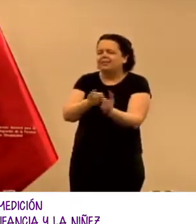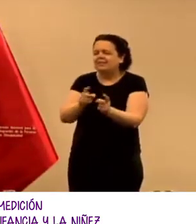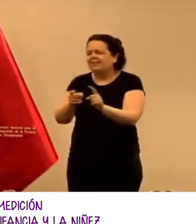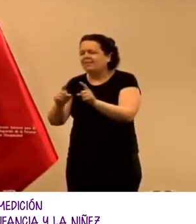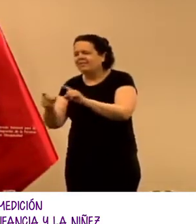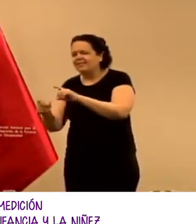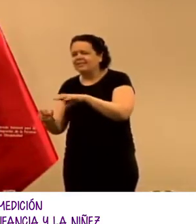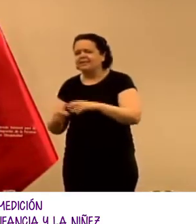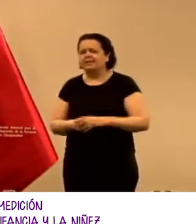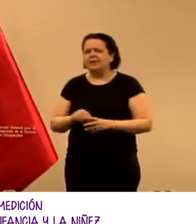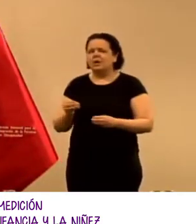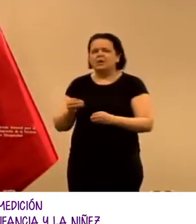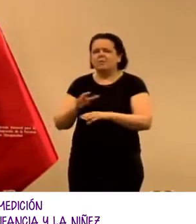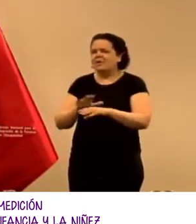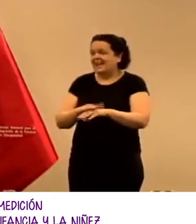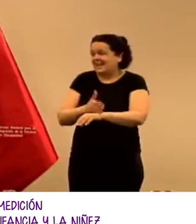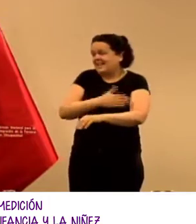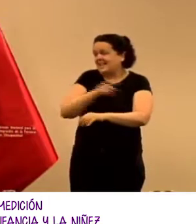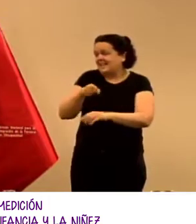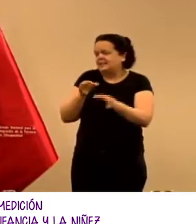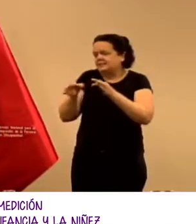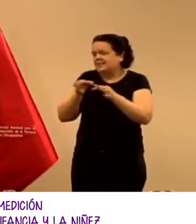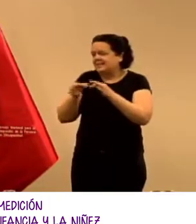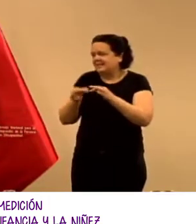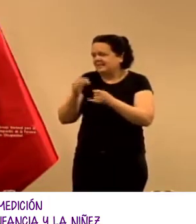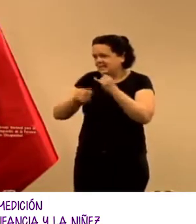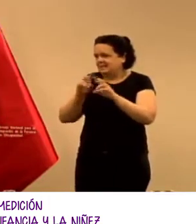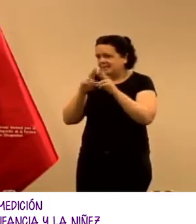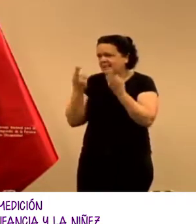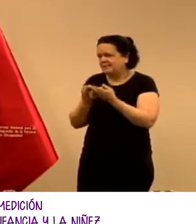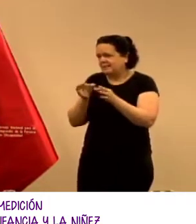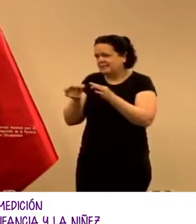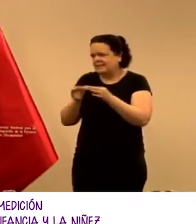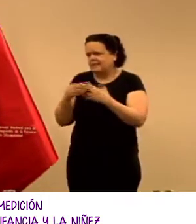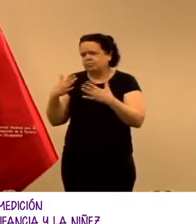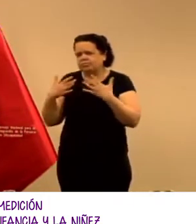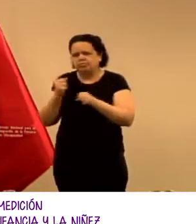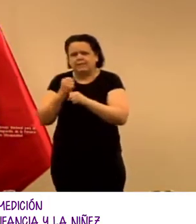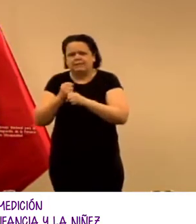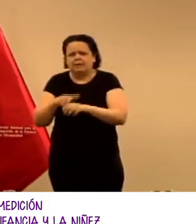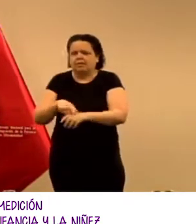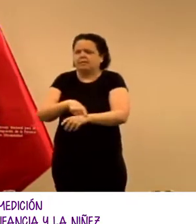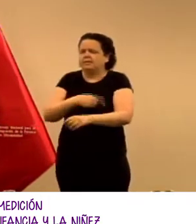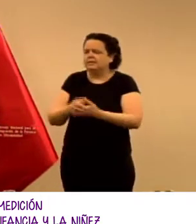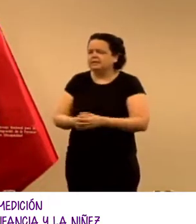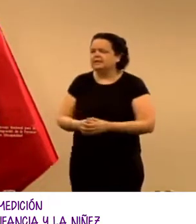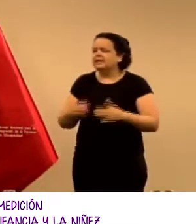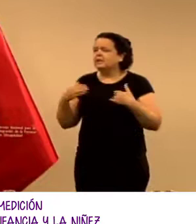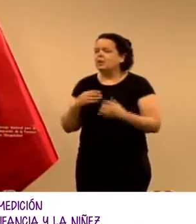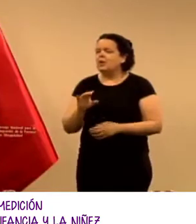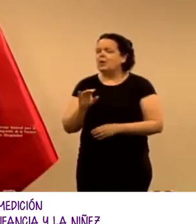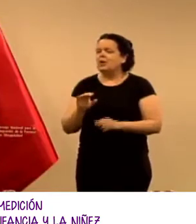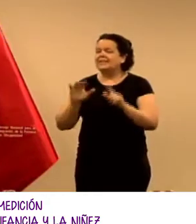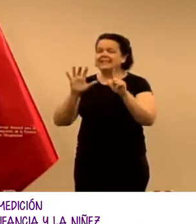validación, como anticipaba ayer Filipa en la última sesión del día. Hubo 7 pasos